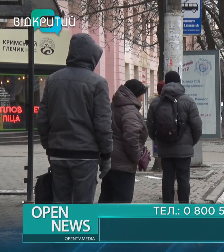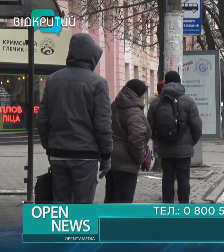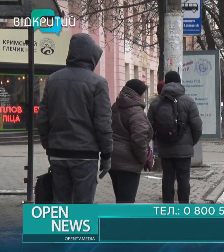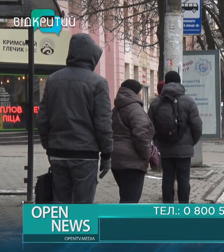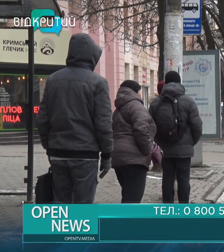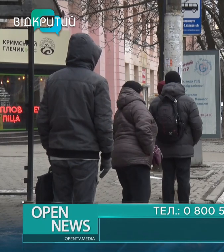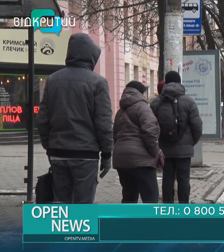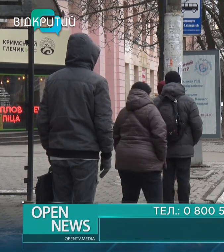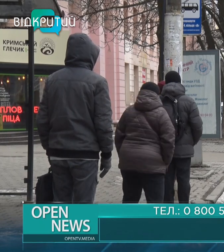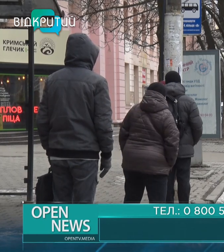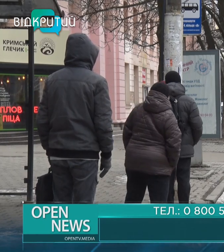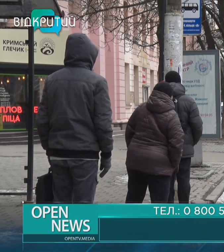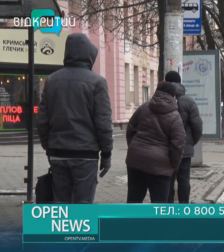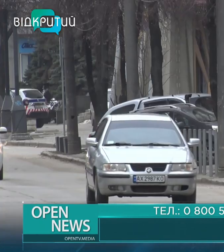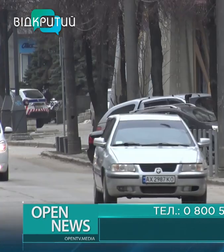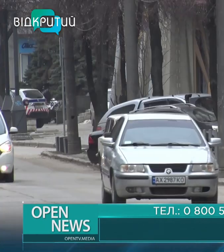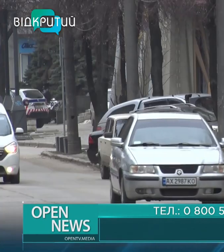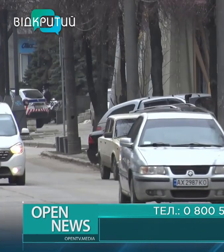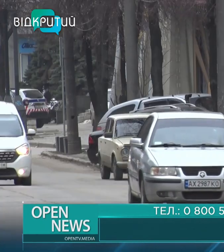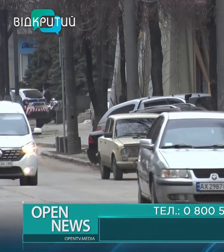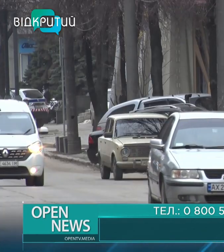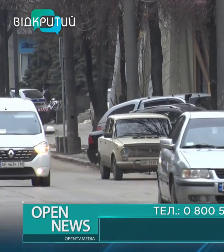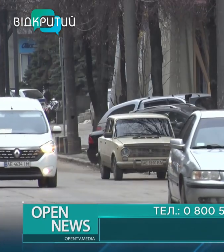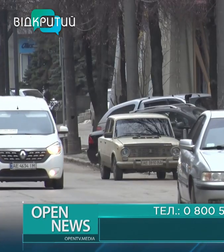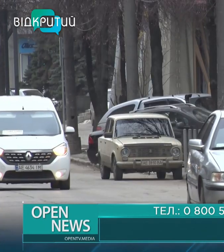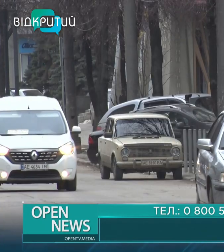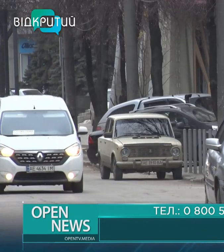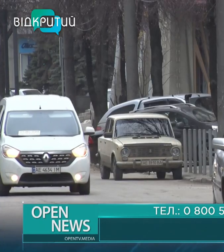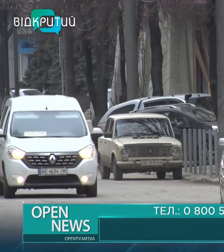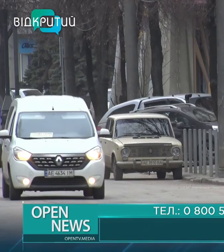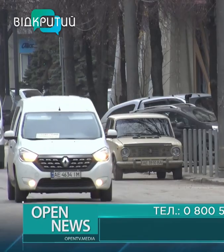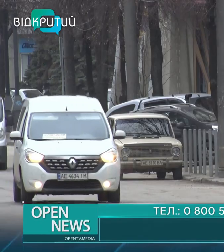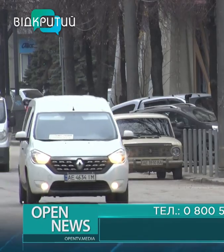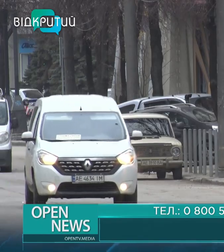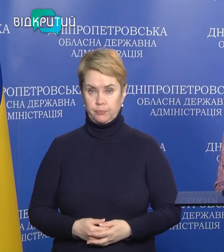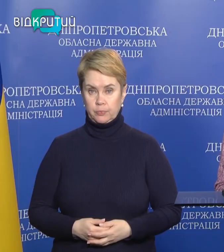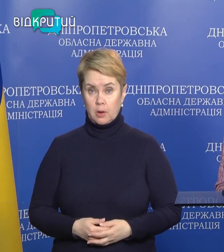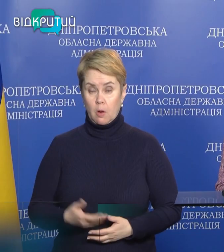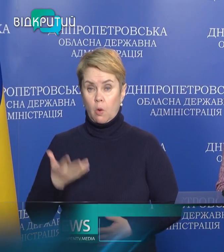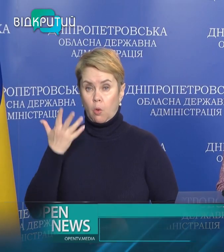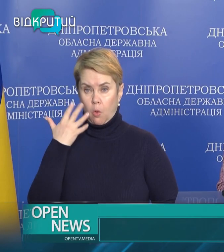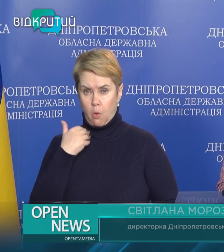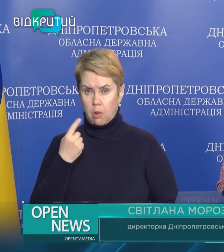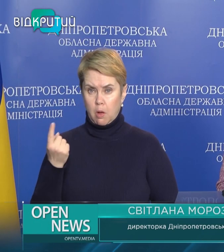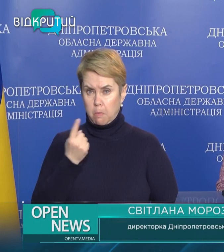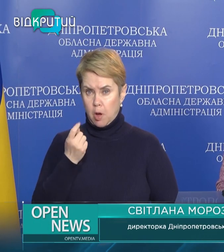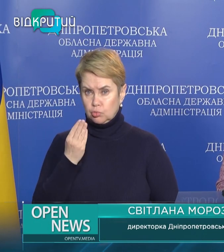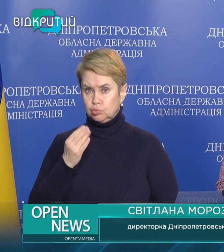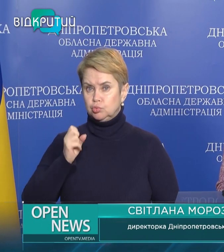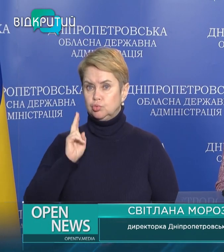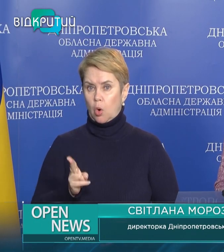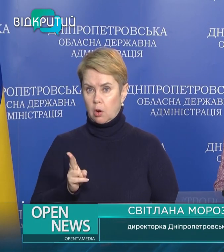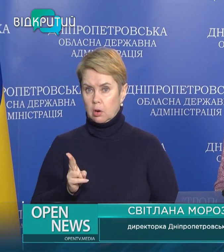звертатися за номером 056 753 43 71. Коли перший шок